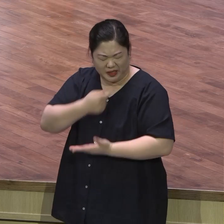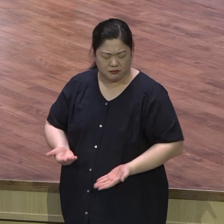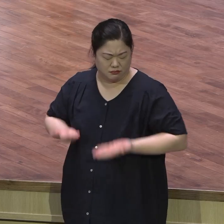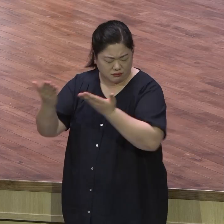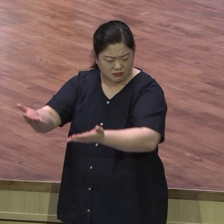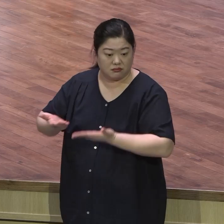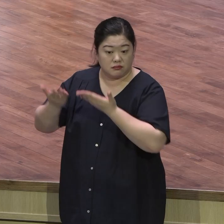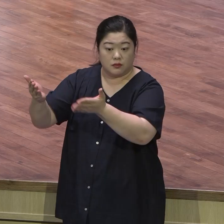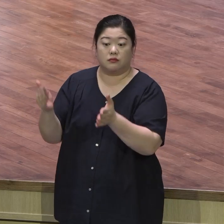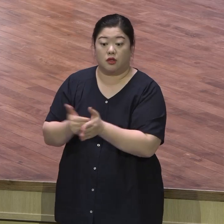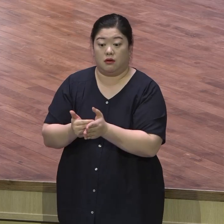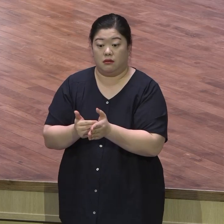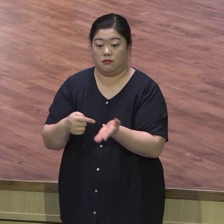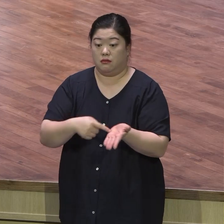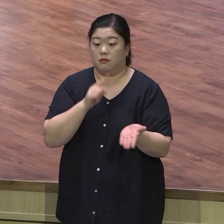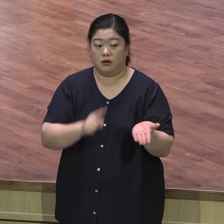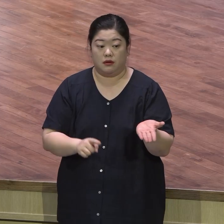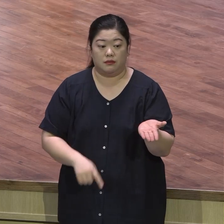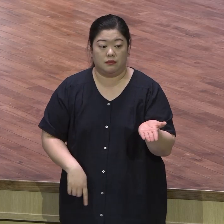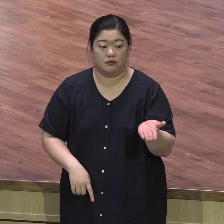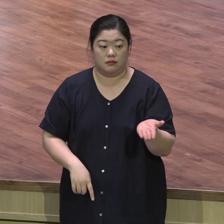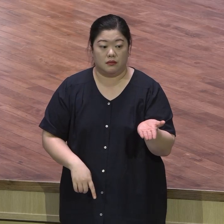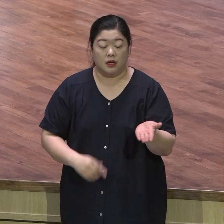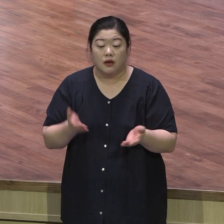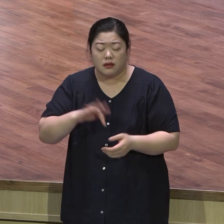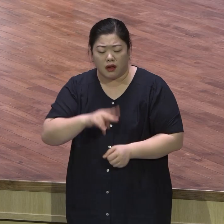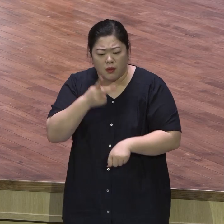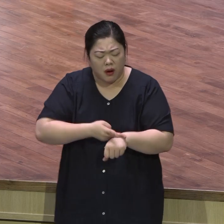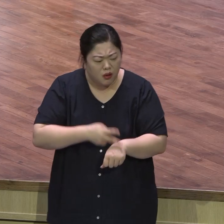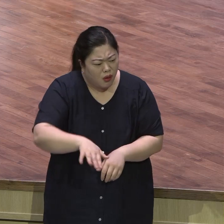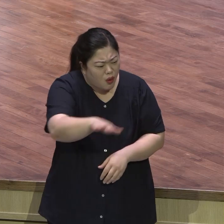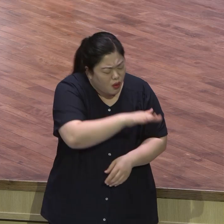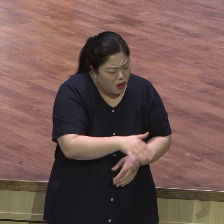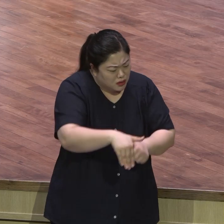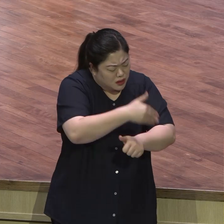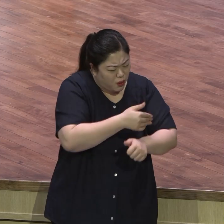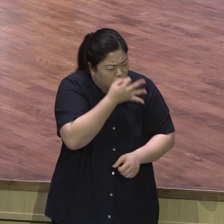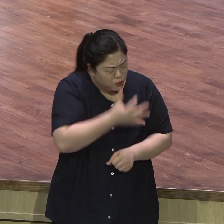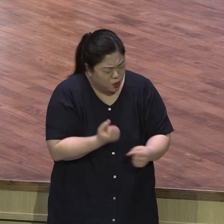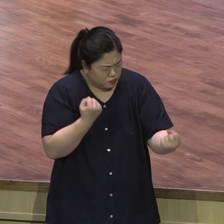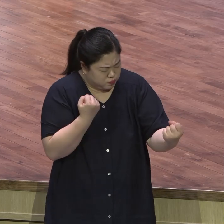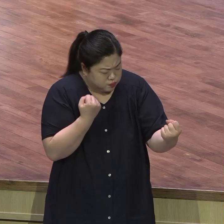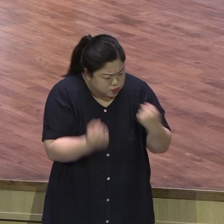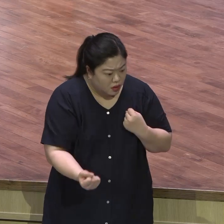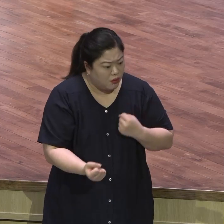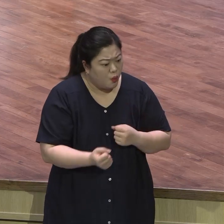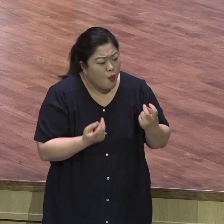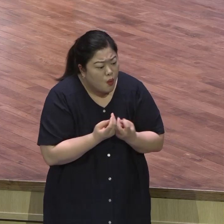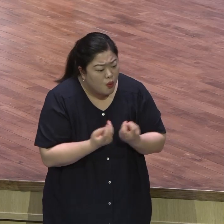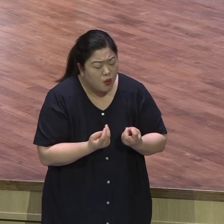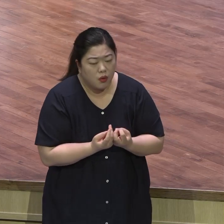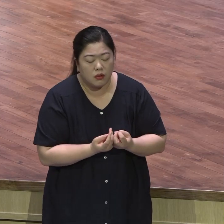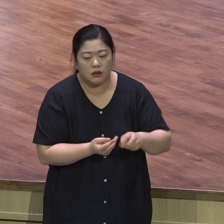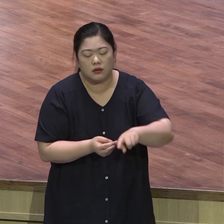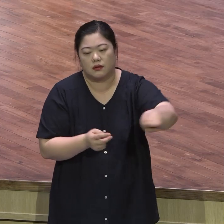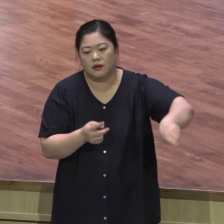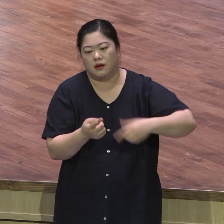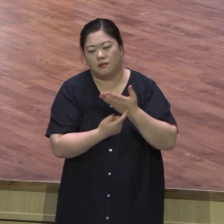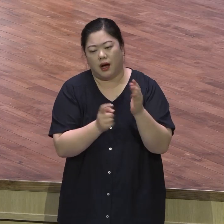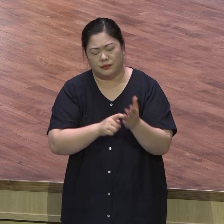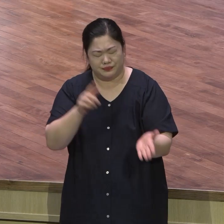특별히 사도 바울은 이들의 흥신이 어디에 건강한 것인지에 대해서 먼저 언급을 하고 있습니다. 바울은 고름대교회 선구들을 향해서